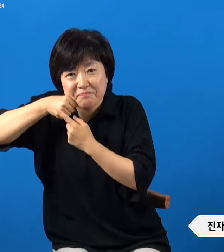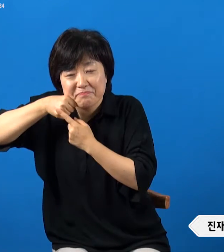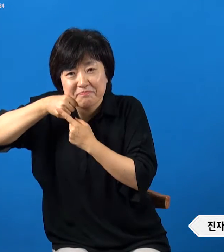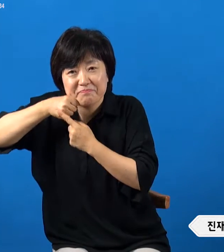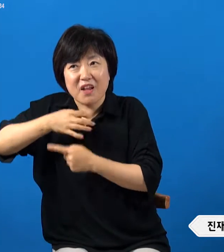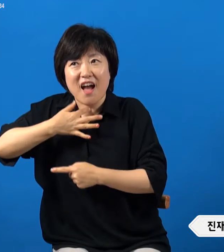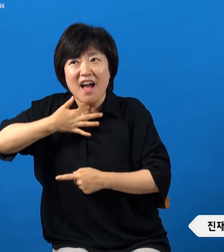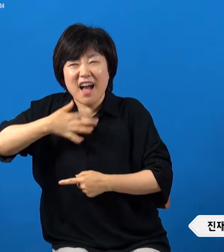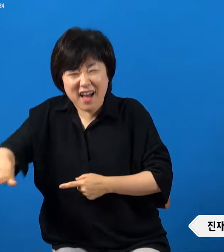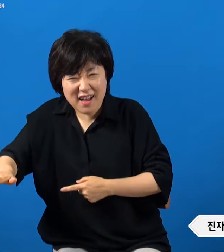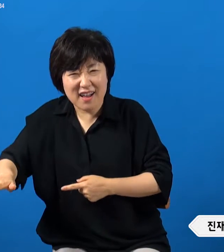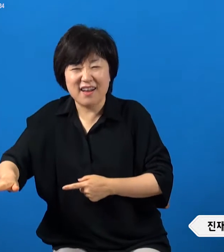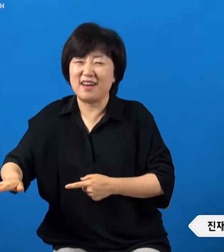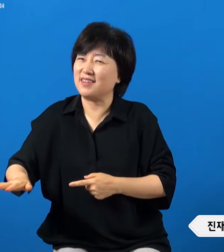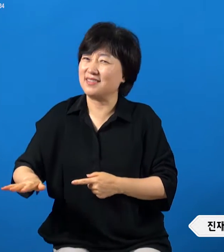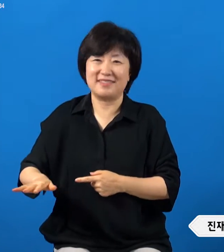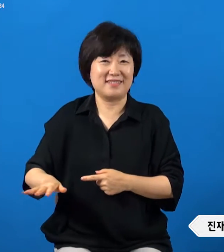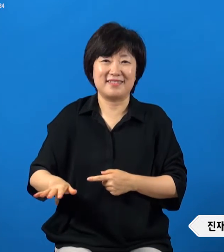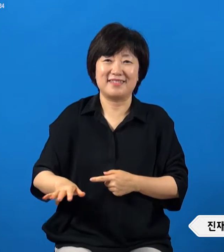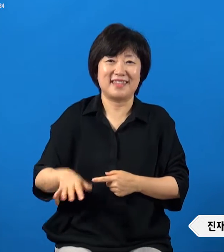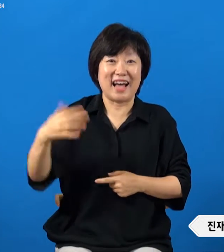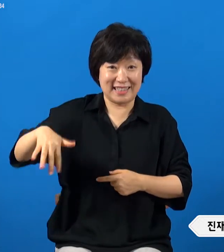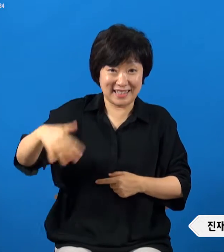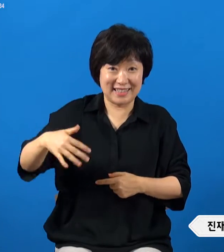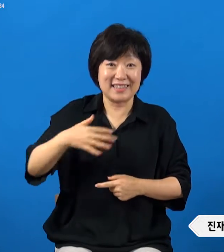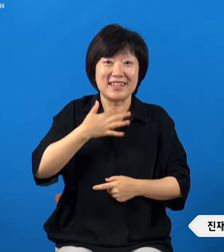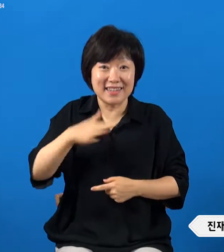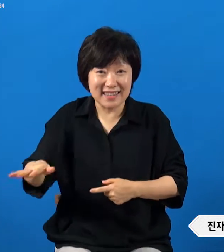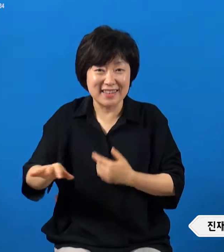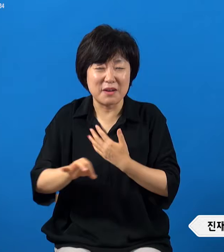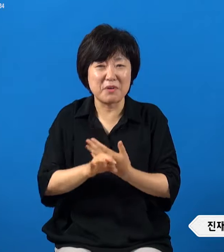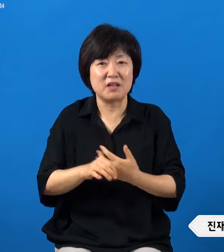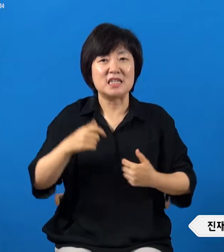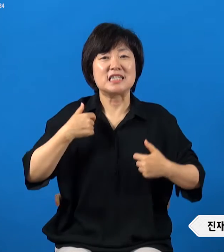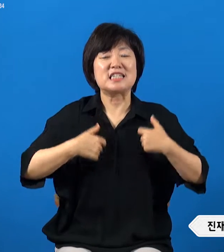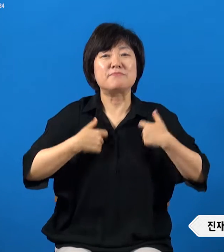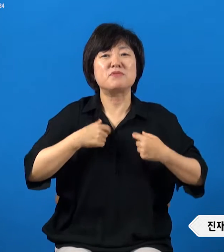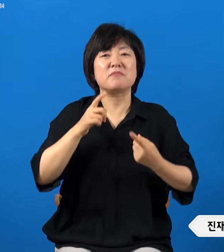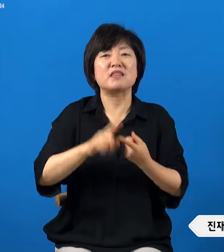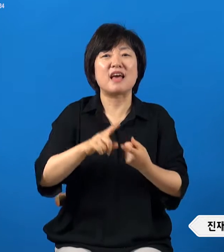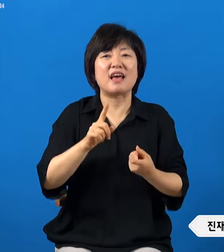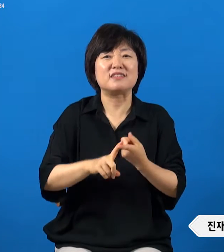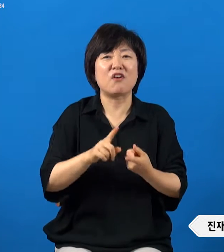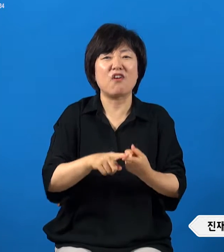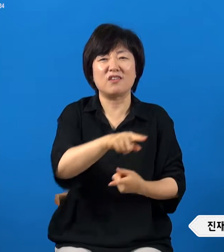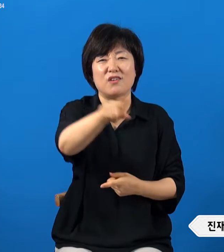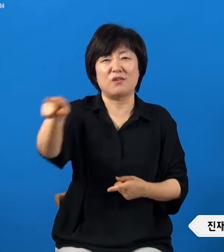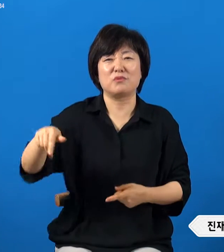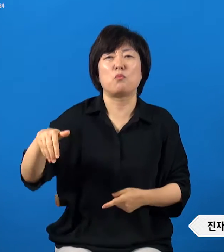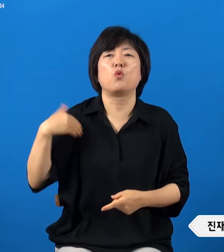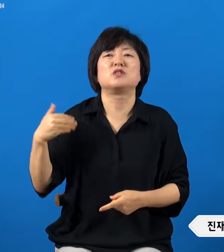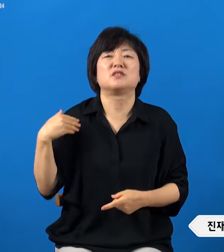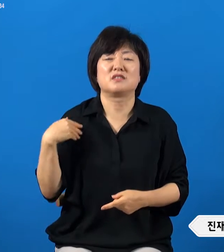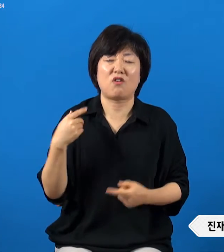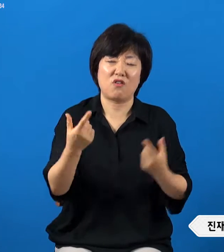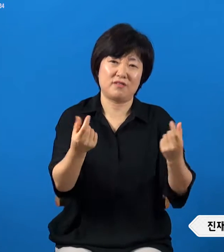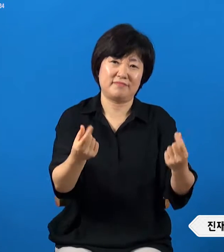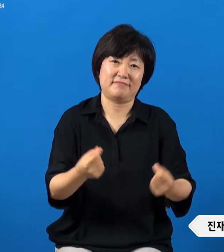You do not know what is joy. 기쁨이 무엇인지 여러분 정말 알지